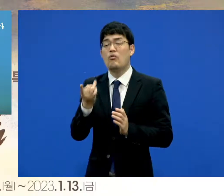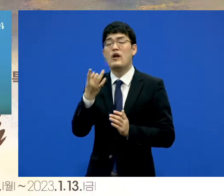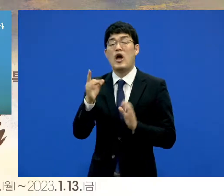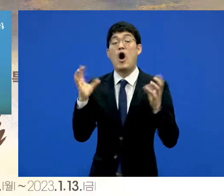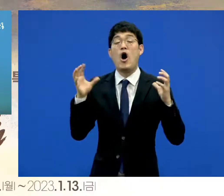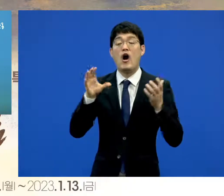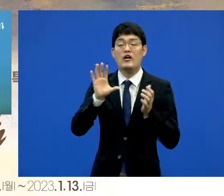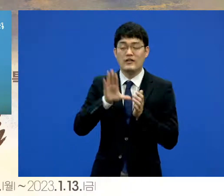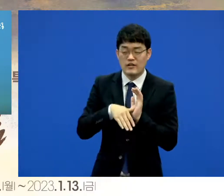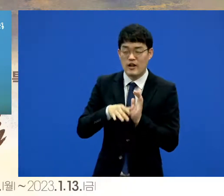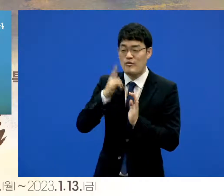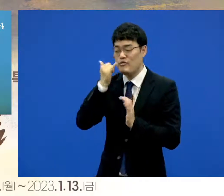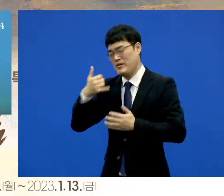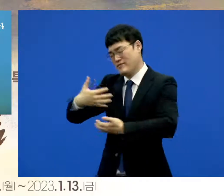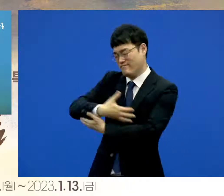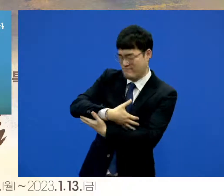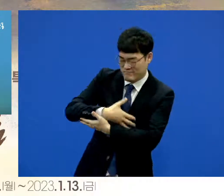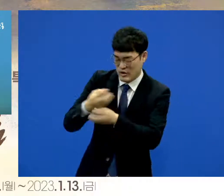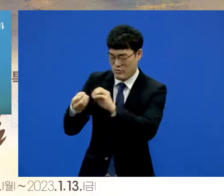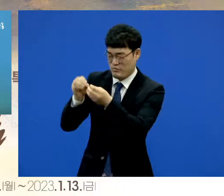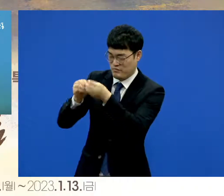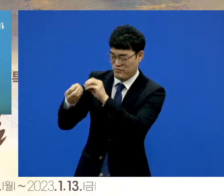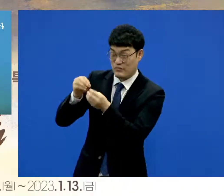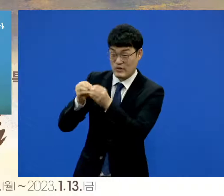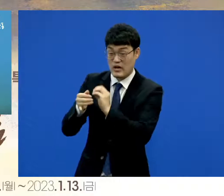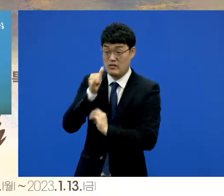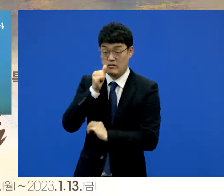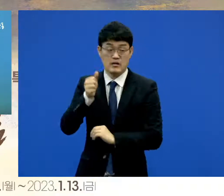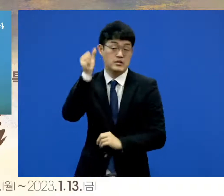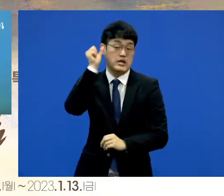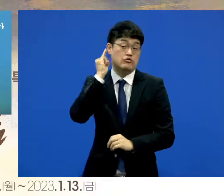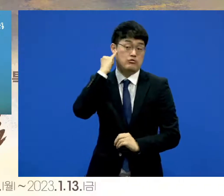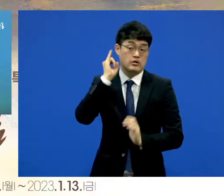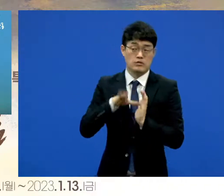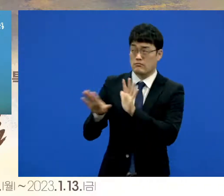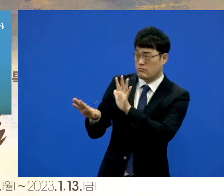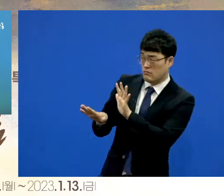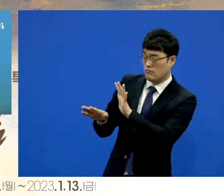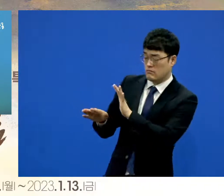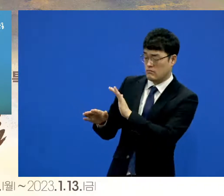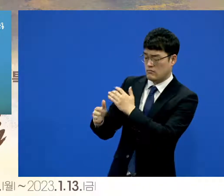친구 사춘기만도 건드려도 뭐 건드리지 마라.